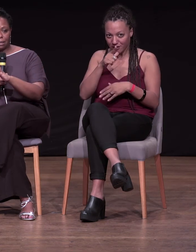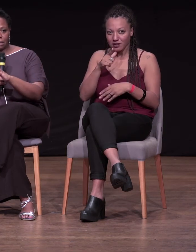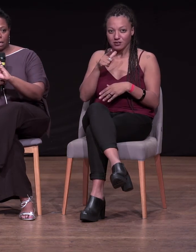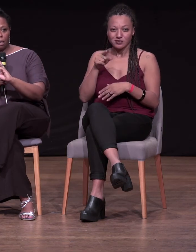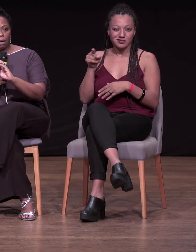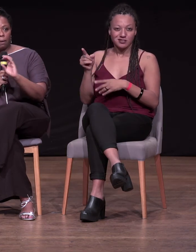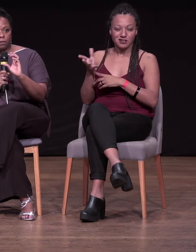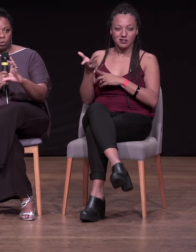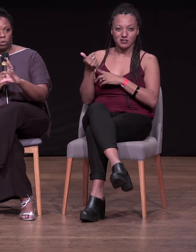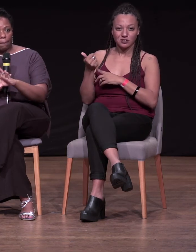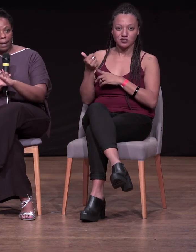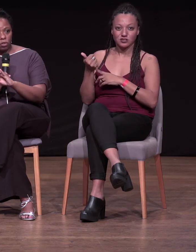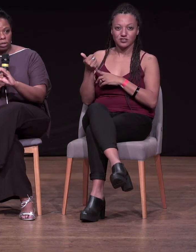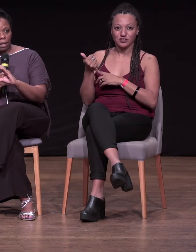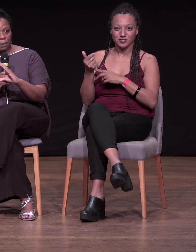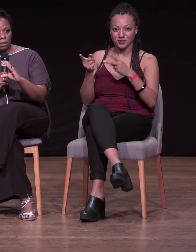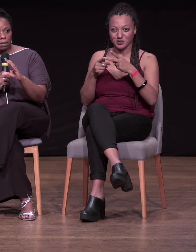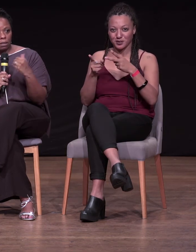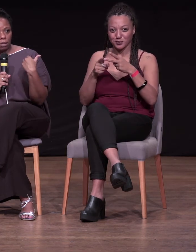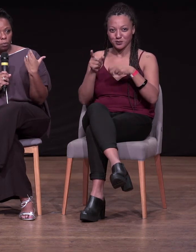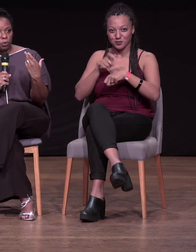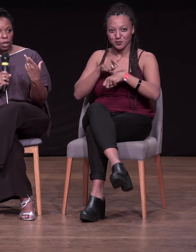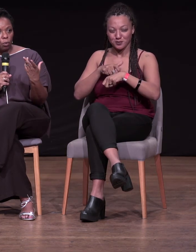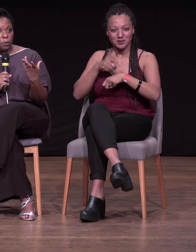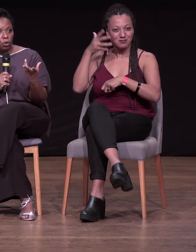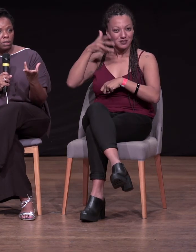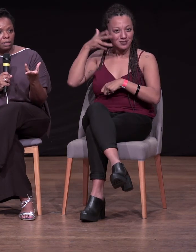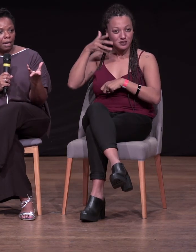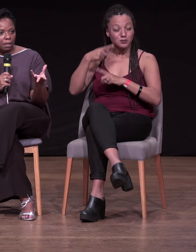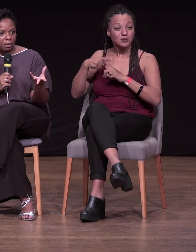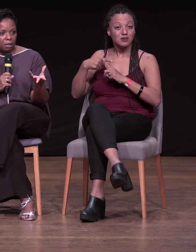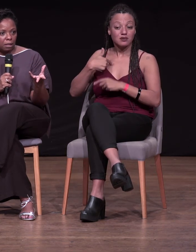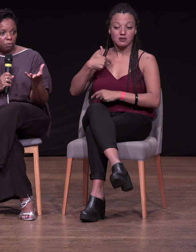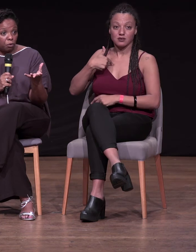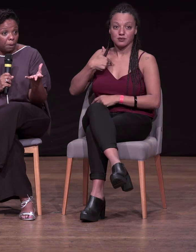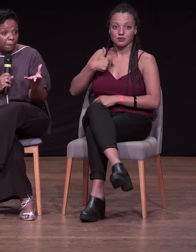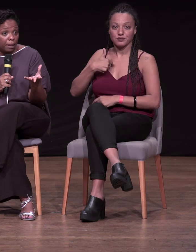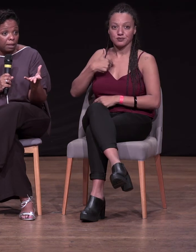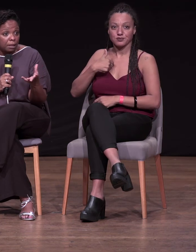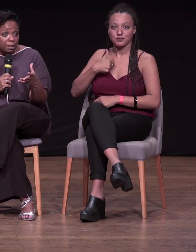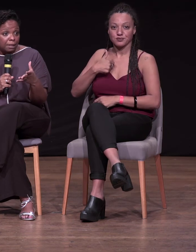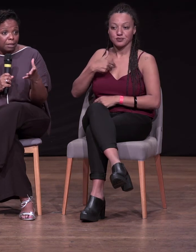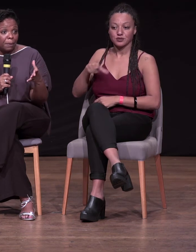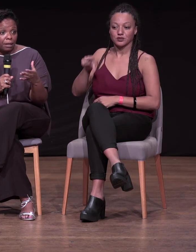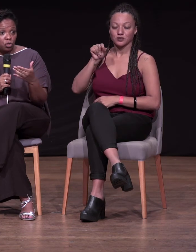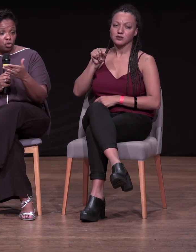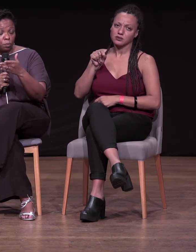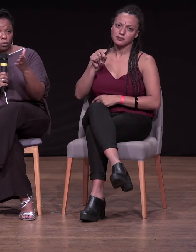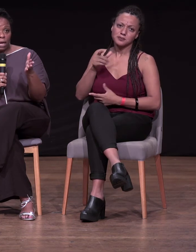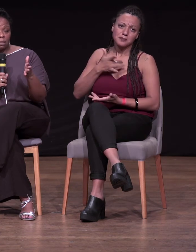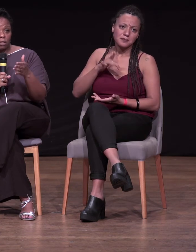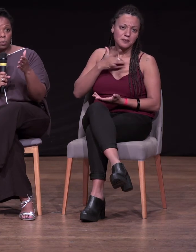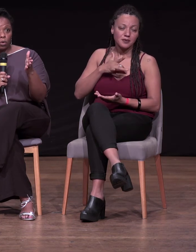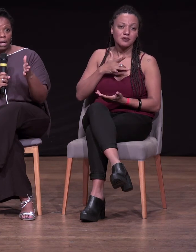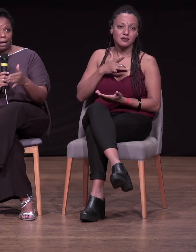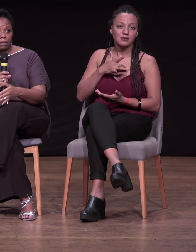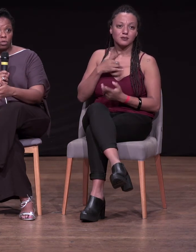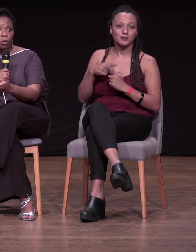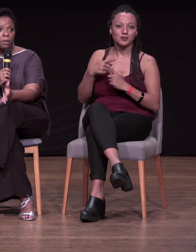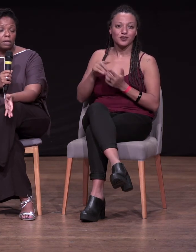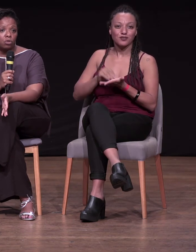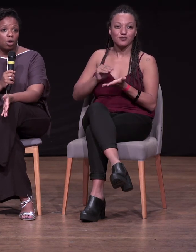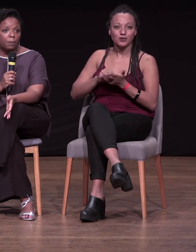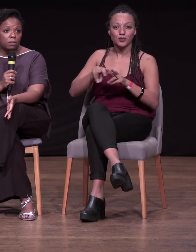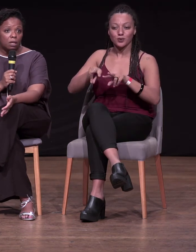caracterizada nessa segunda parte da apresentação, porque eu priorizei assim, né? Foi uma pena também que a gente não pudesse explorar